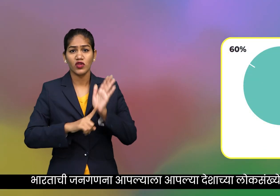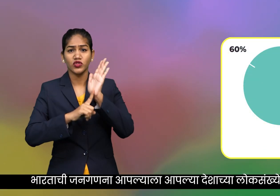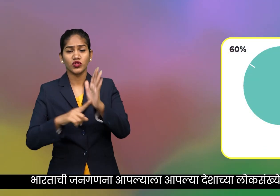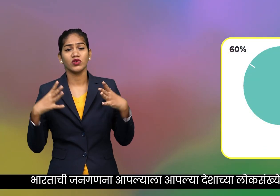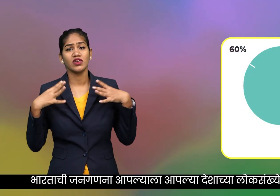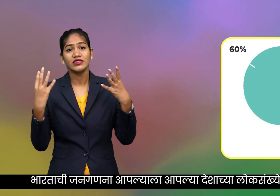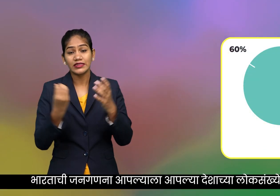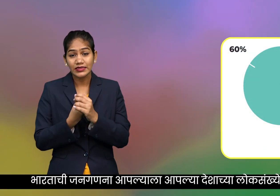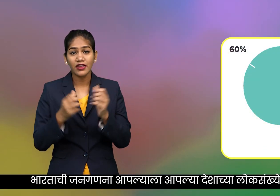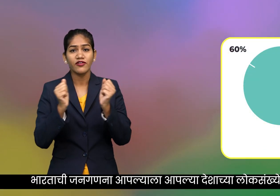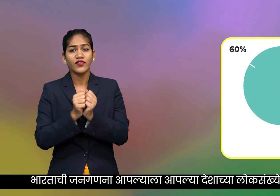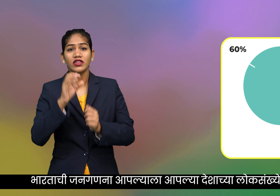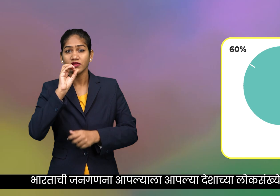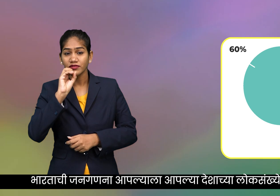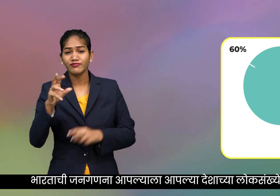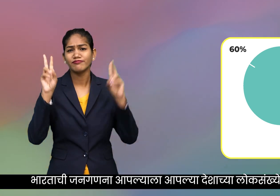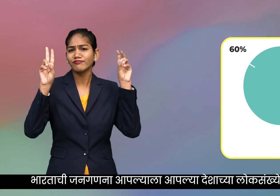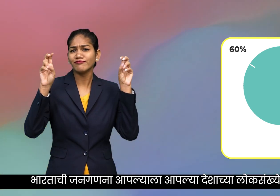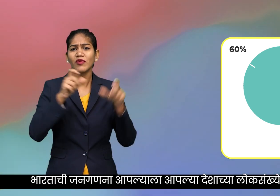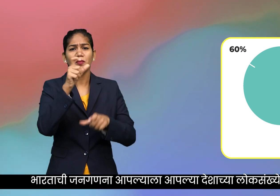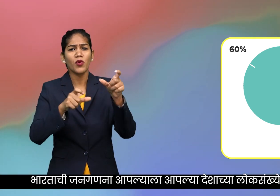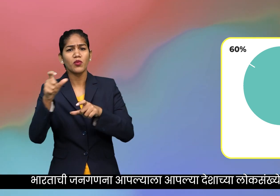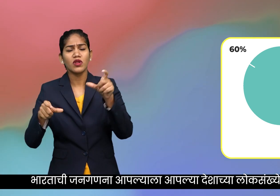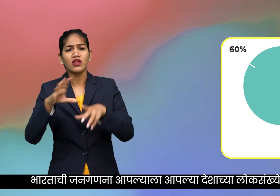लोकसंख्येशी संबंधित माहिती प्रदान करतं.